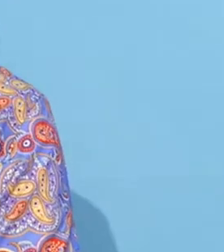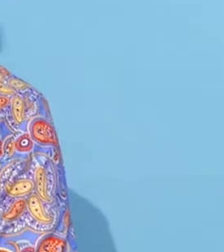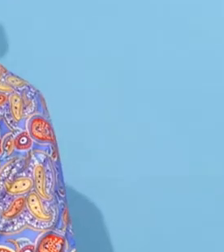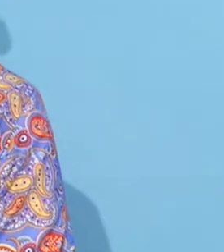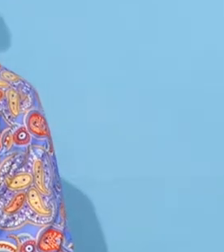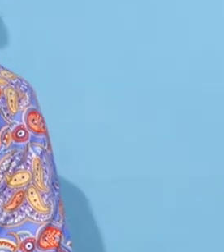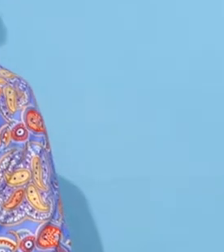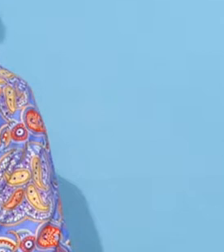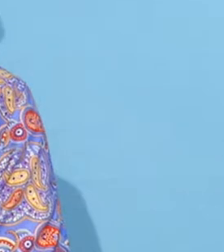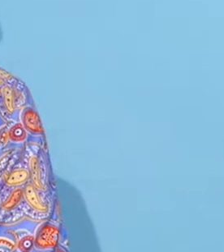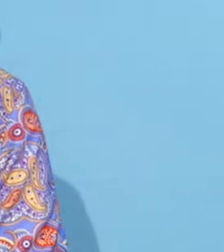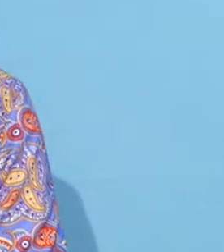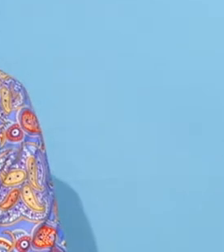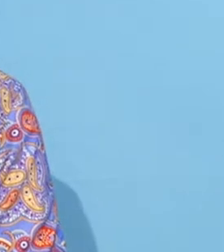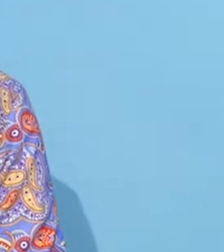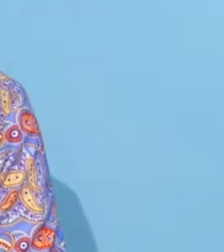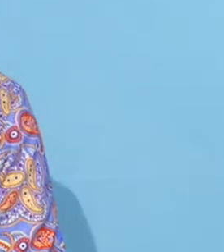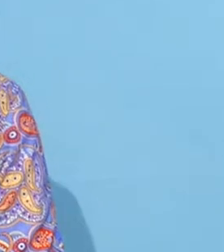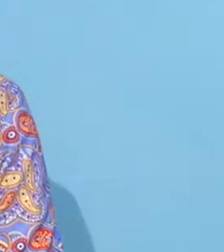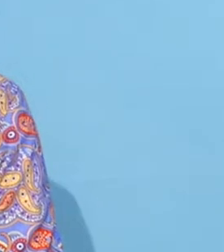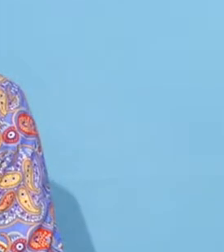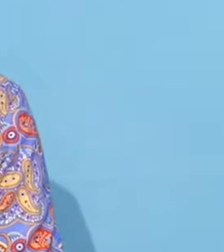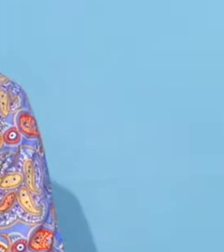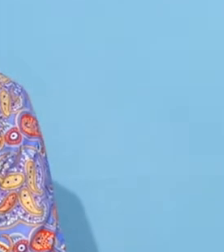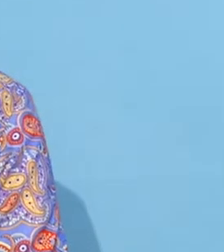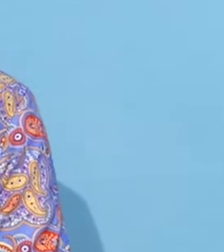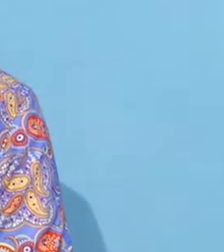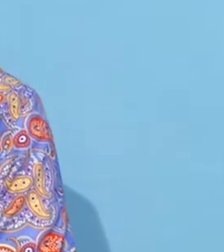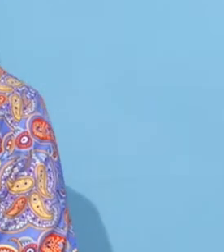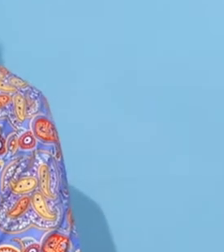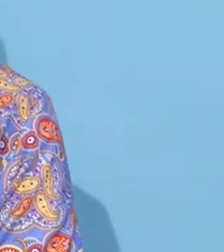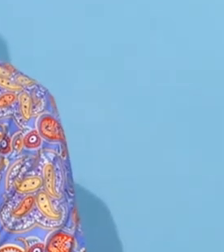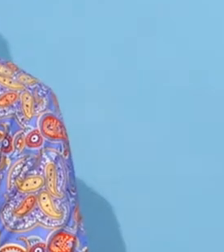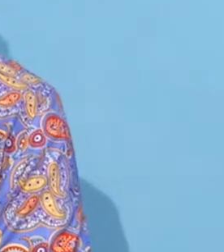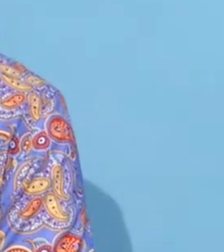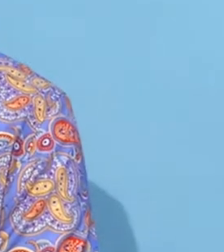att få lite stöd i den kampen. För jag tyckte att det hade varit lite